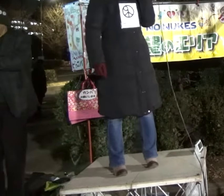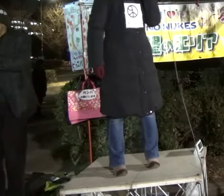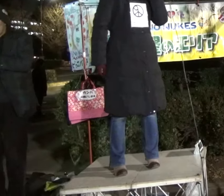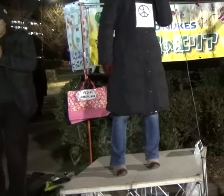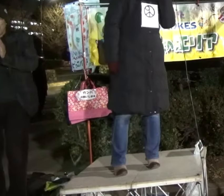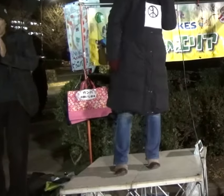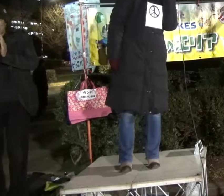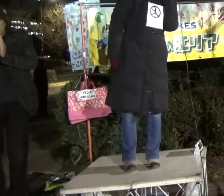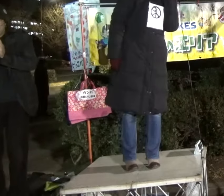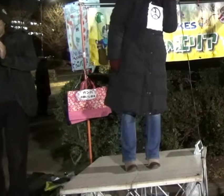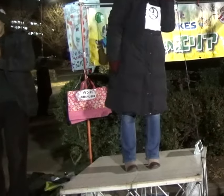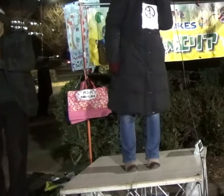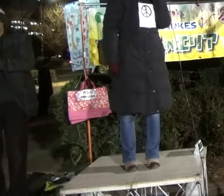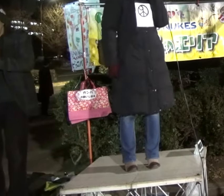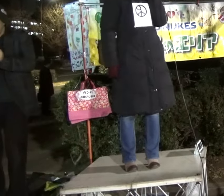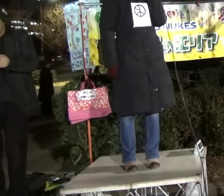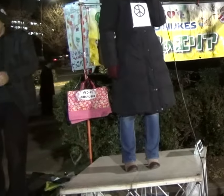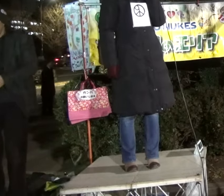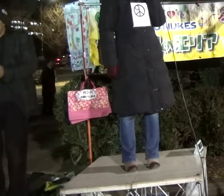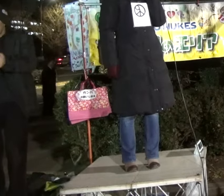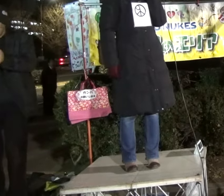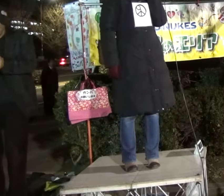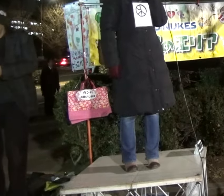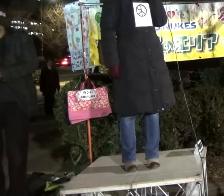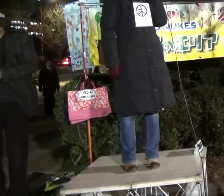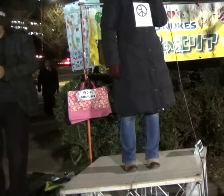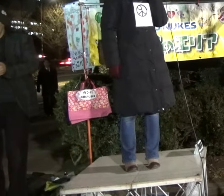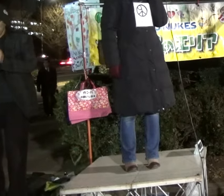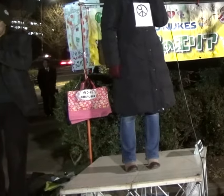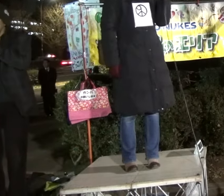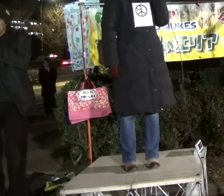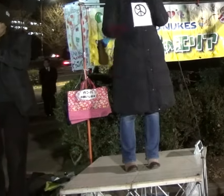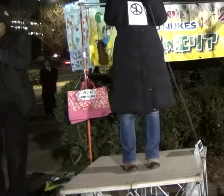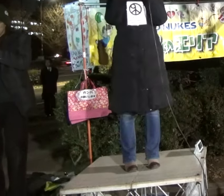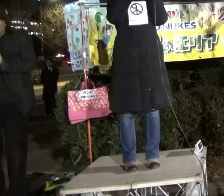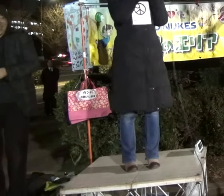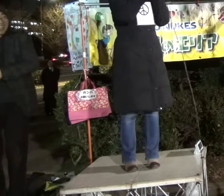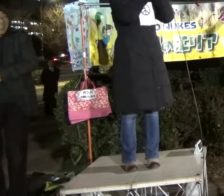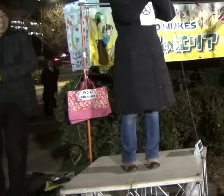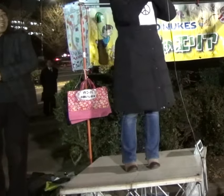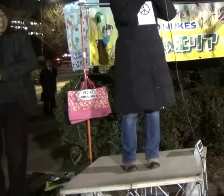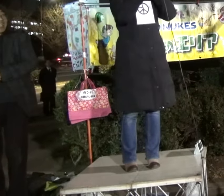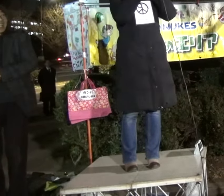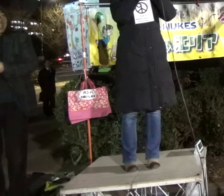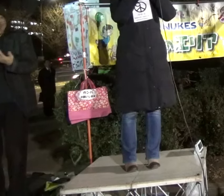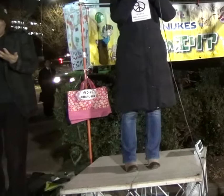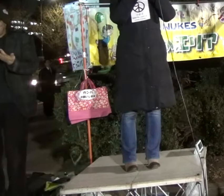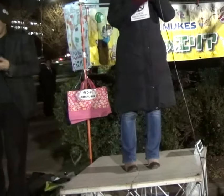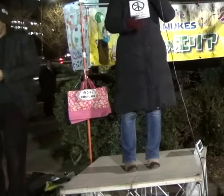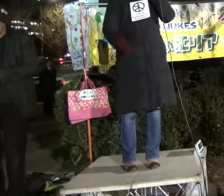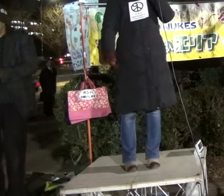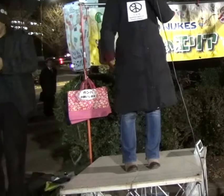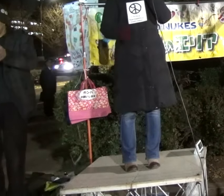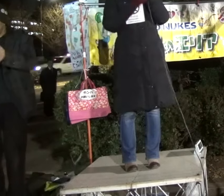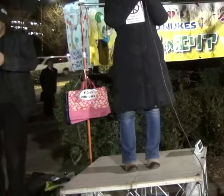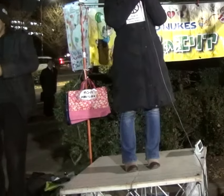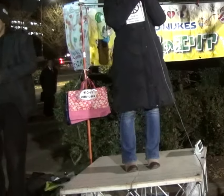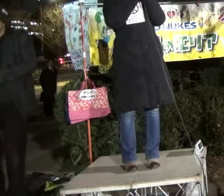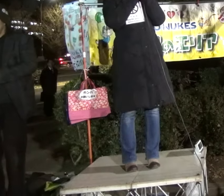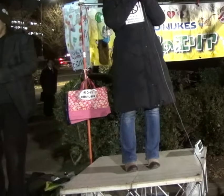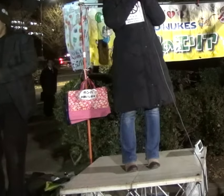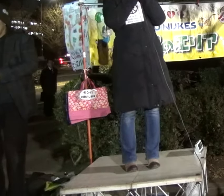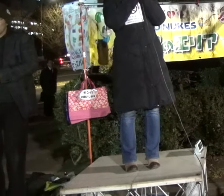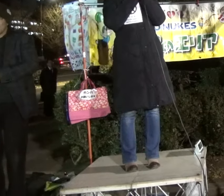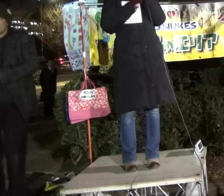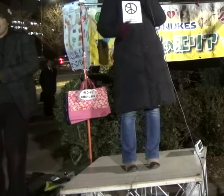もう少しですから。 そう、赤までもう少し、はい、もう前祝いですか、その赤いのは。 あ、そうですね、私はまだまだ赤くないんですけど。 ああ